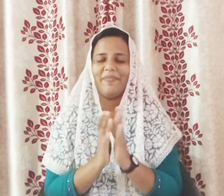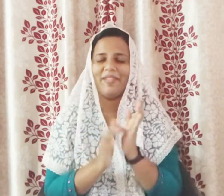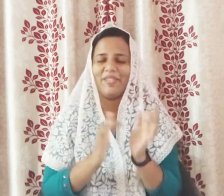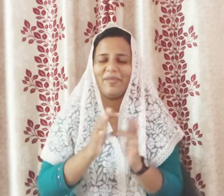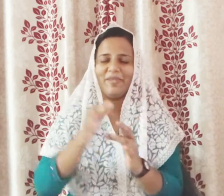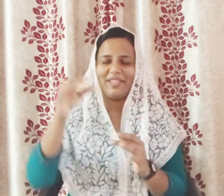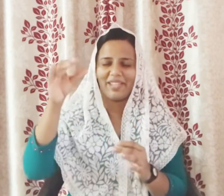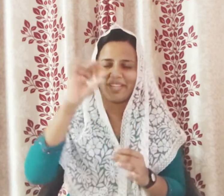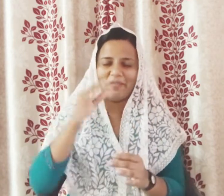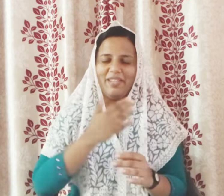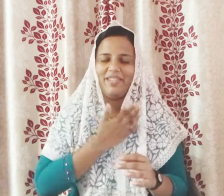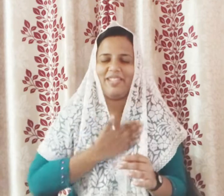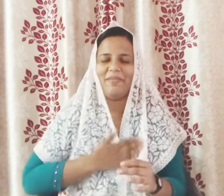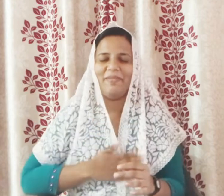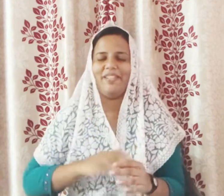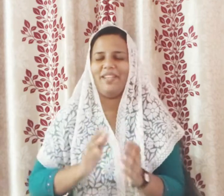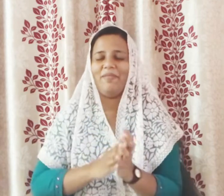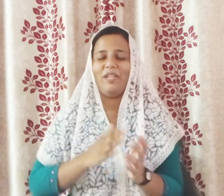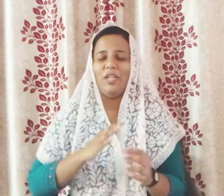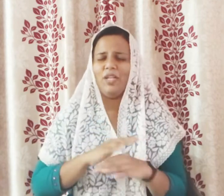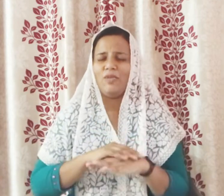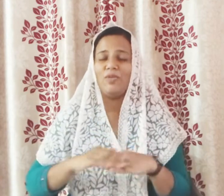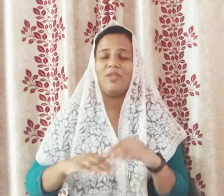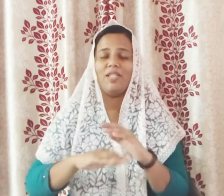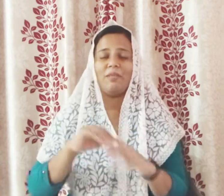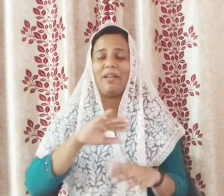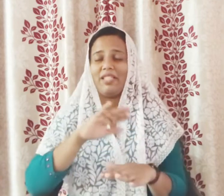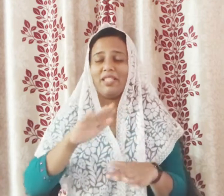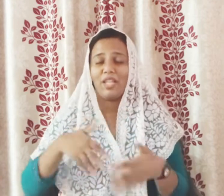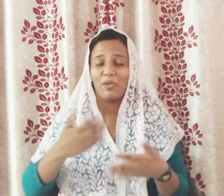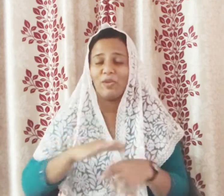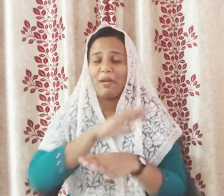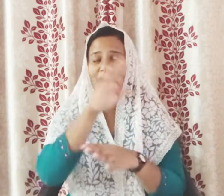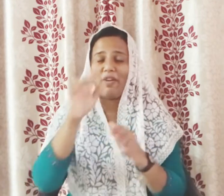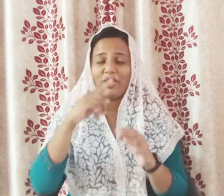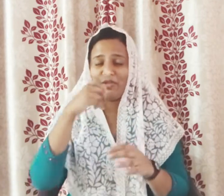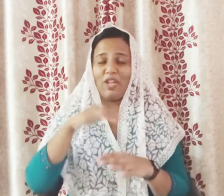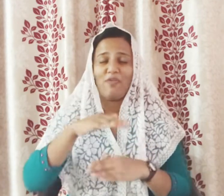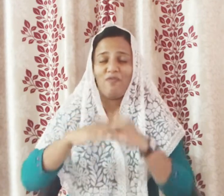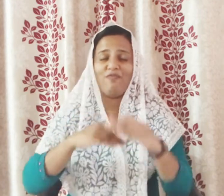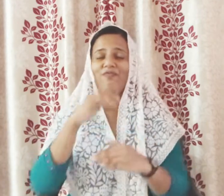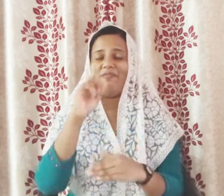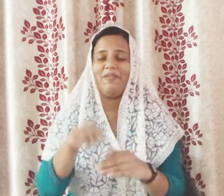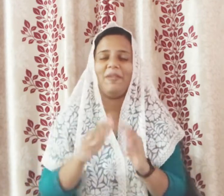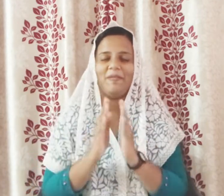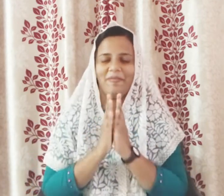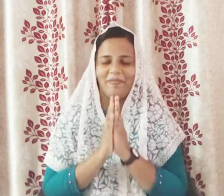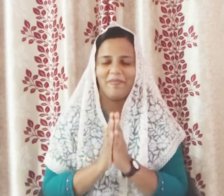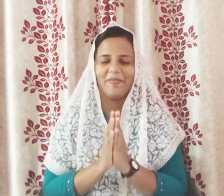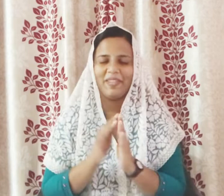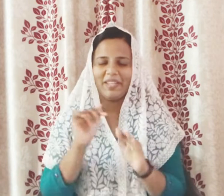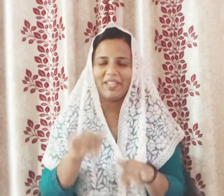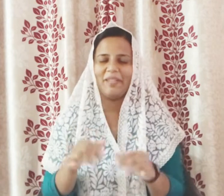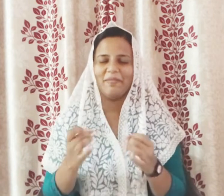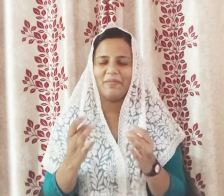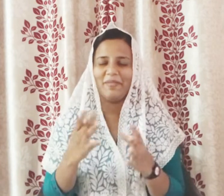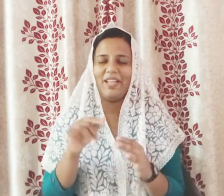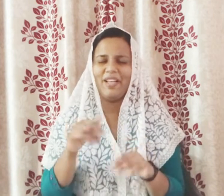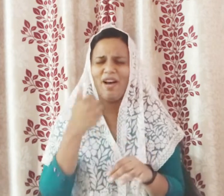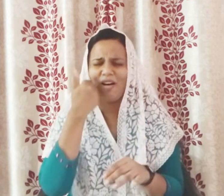പ്രാർത്ഥിക്കുന്നു. അങ്ങയുടെ കൃപയും അങ്ങയുടെ സമാധാനം അങ്ങയുടെ സ്വസ്ഥതയും സന്തോഷവും ഇവരുടെ ജീവിതത്തിൽ വർദ്ധിച്ചു വരുവാൻ പ്രാർത്ഥിക്കുന്നു. പ്രത്യേകിച്ച് കർത്താവ്, ഈ പ്രഭാതി